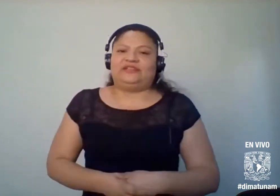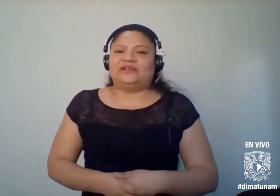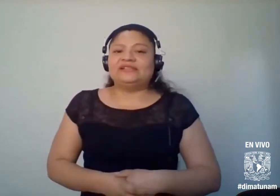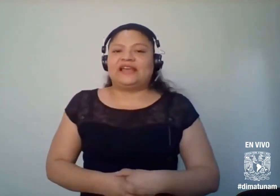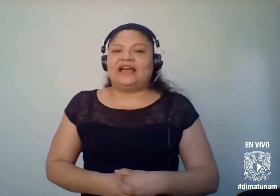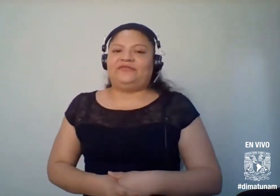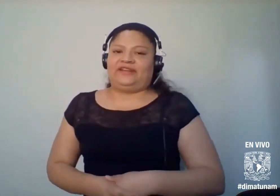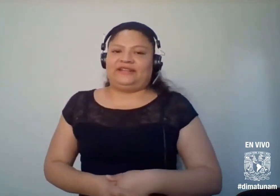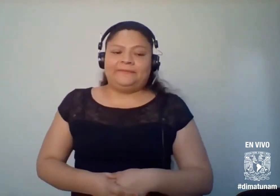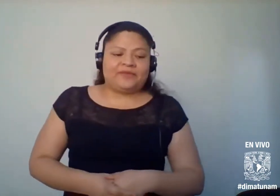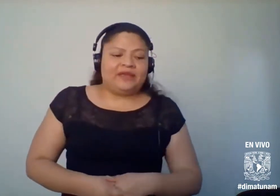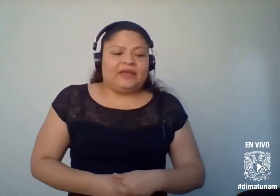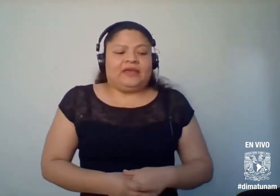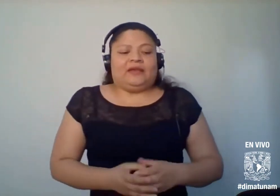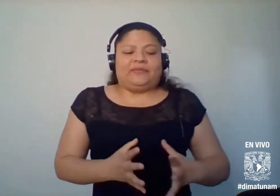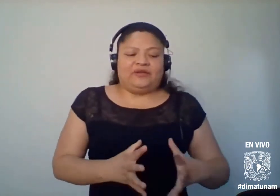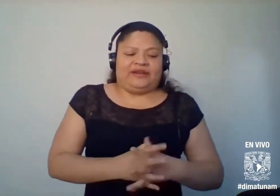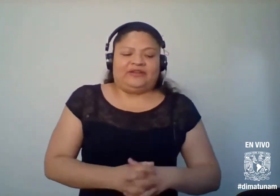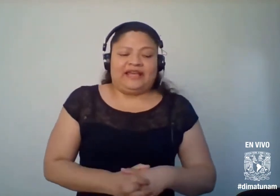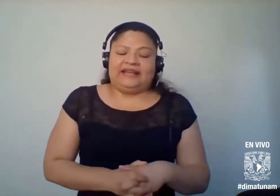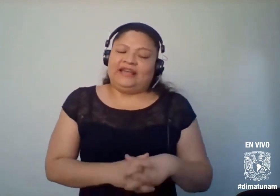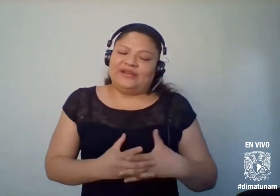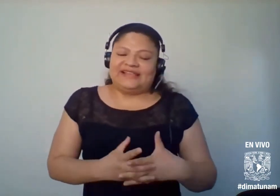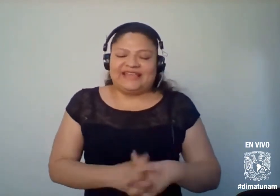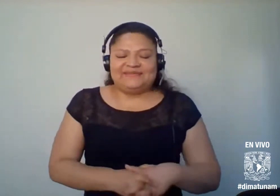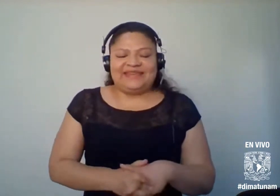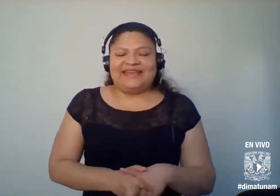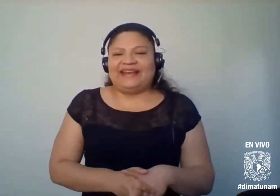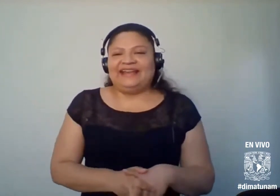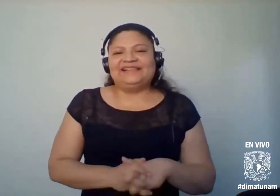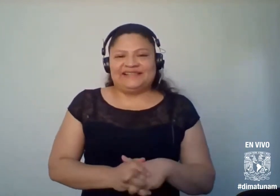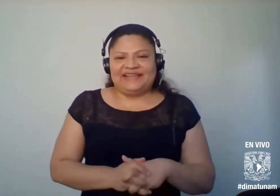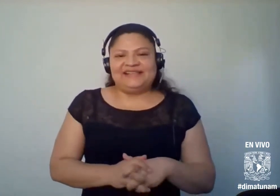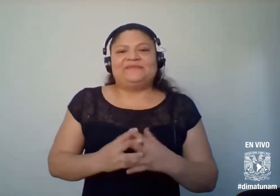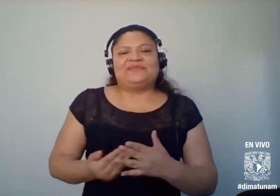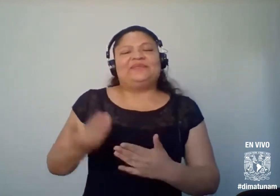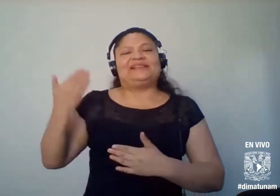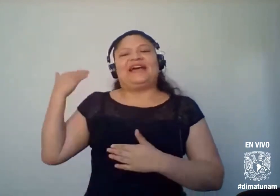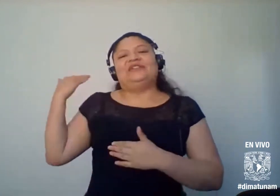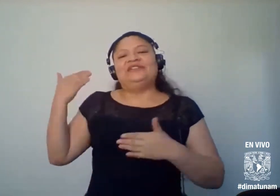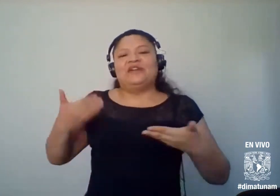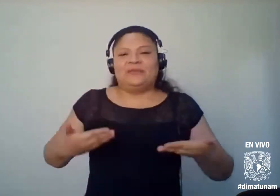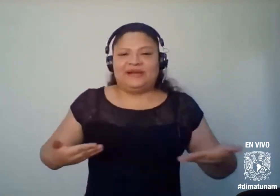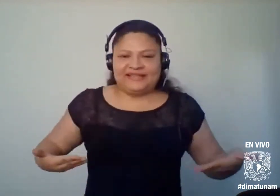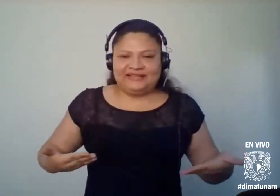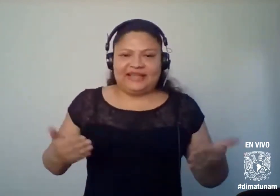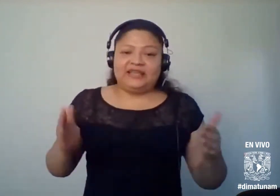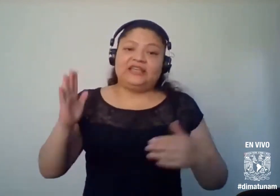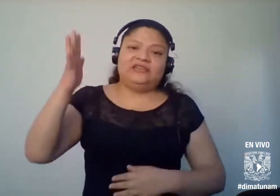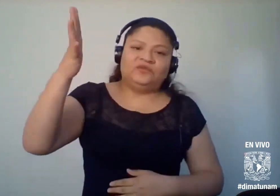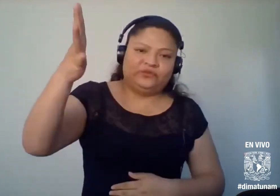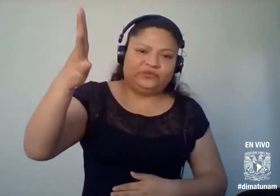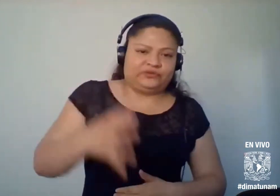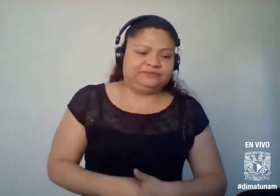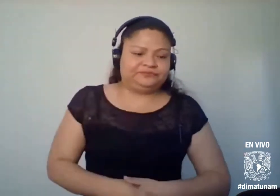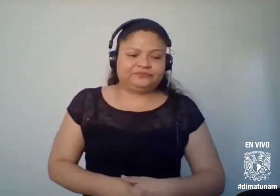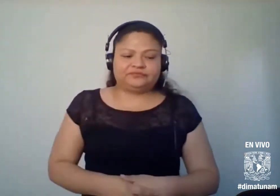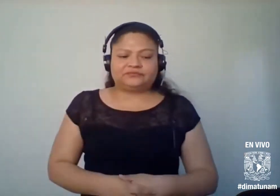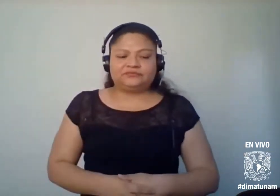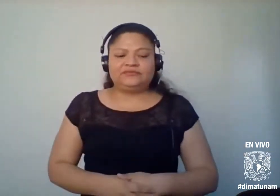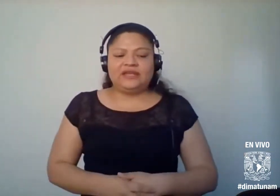lo enseño hacia enfrente. Pero bueno, en lengua de señas mexicana es pasado, presente y